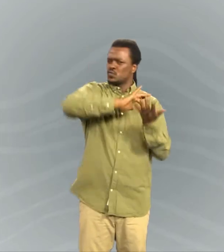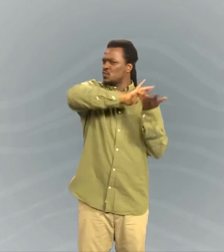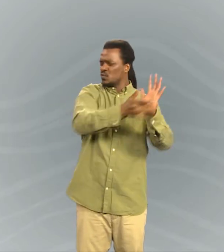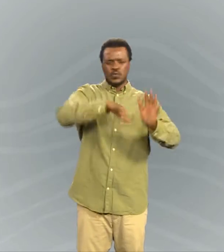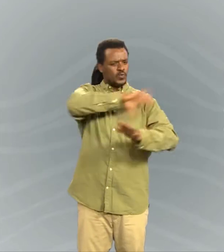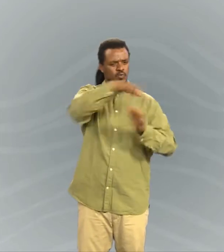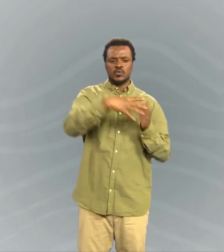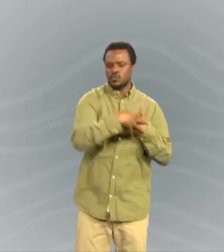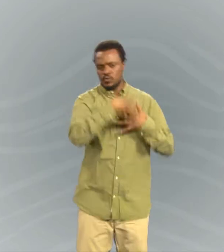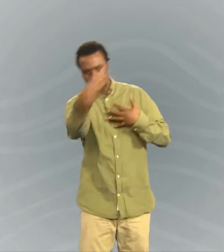sur le sol.